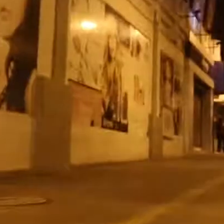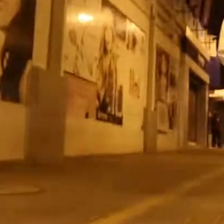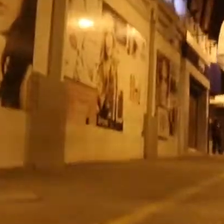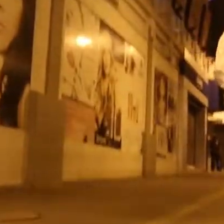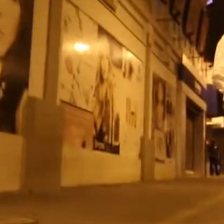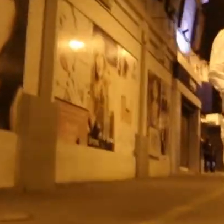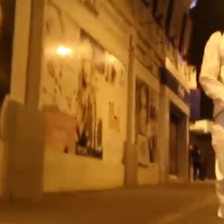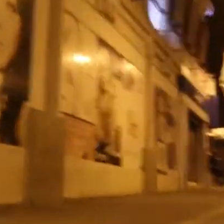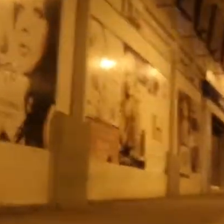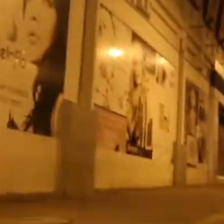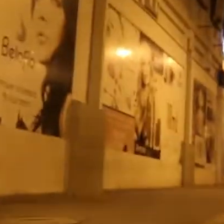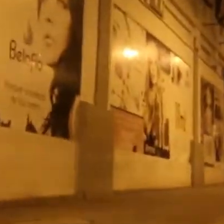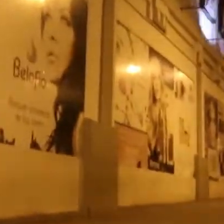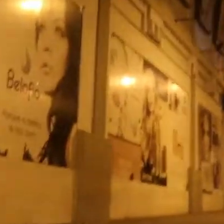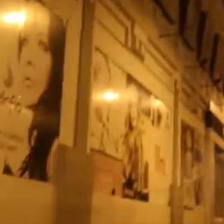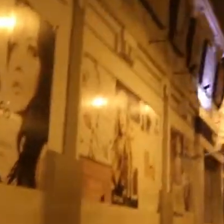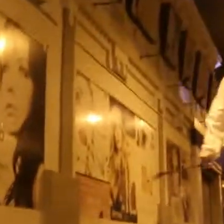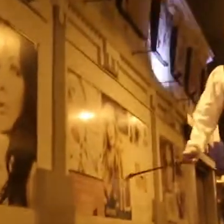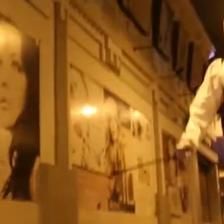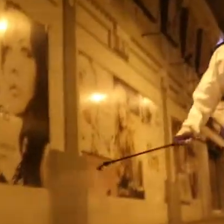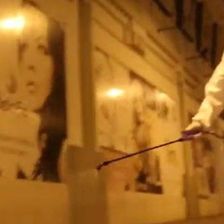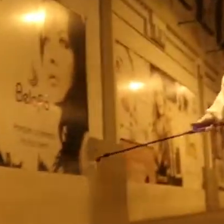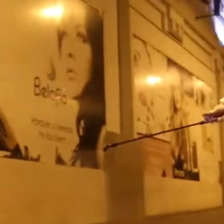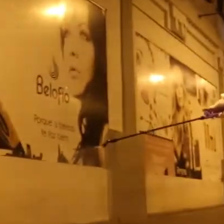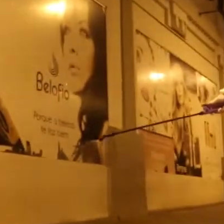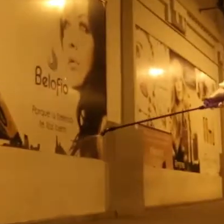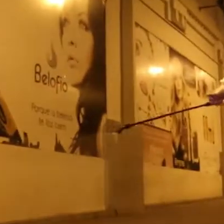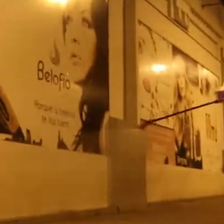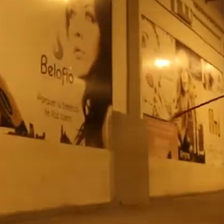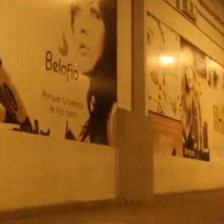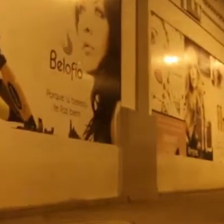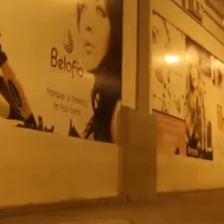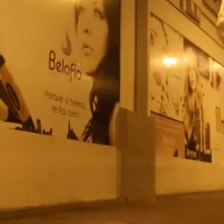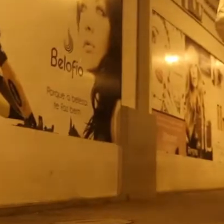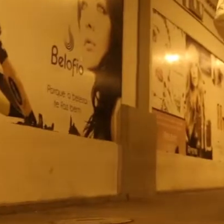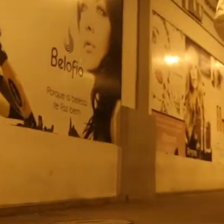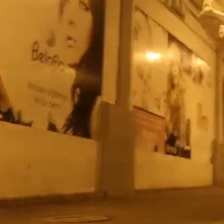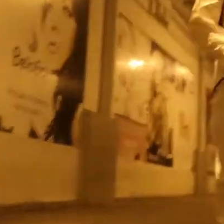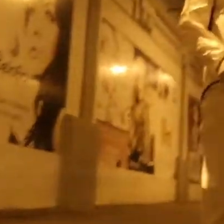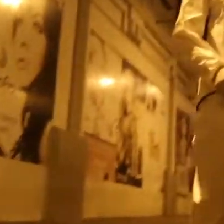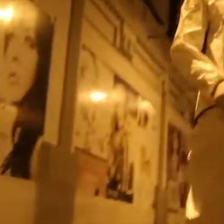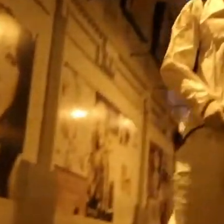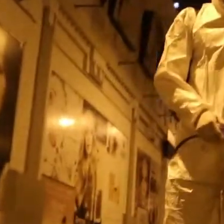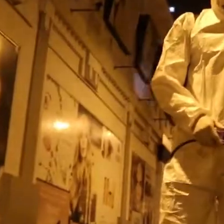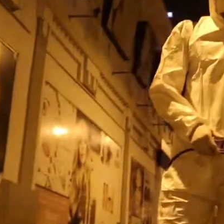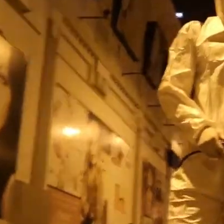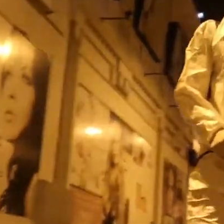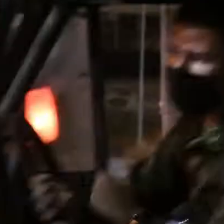forma subliminar, ou seja, que eu acho que não tem mais nada, acabou, tudo tranquilo, posso